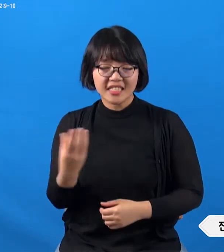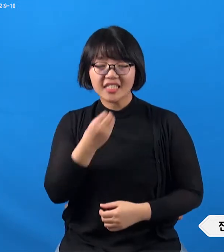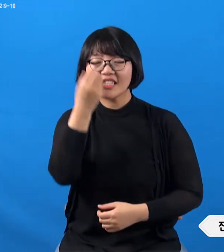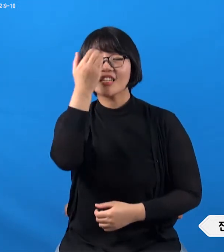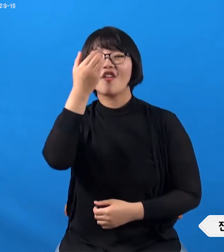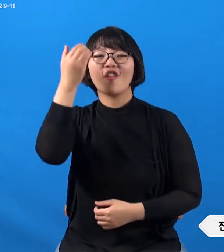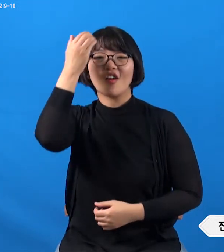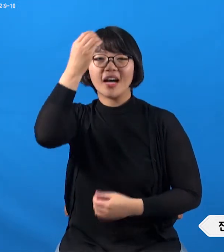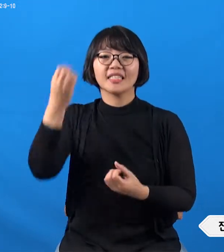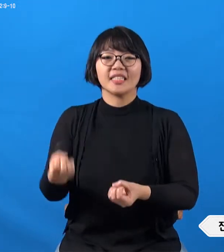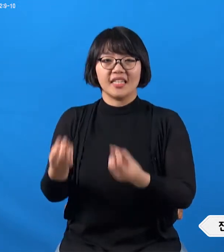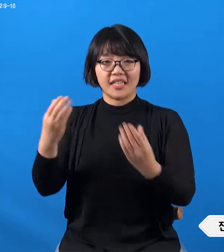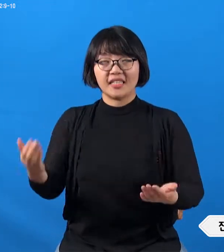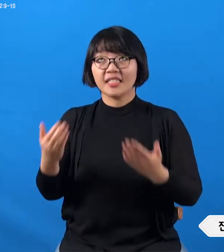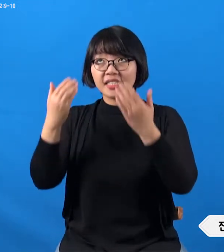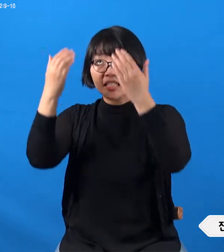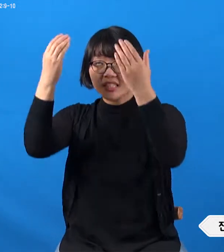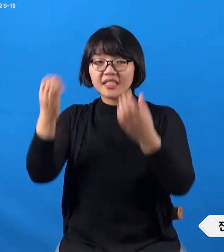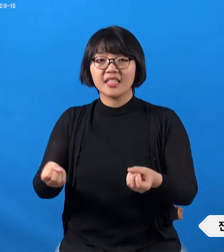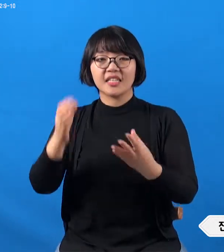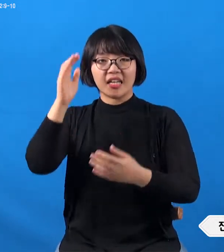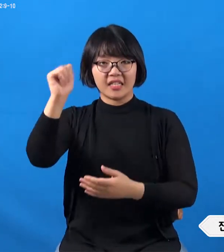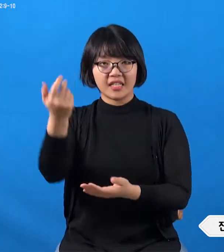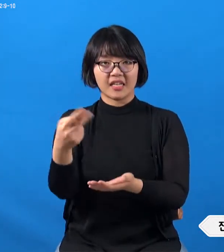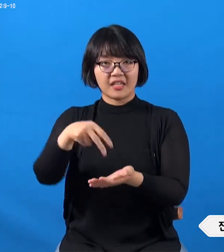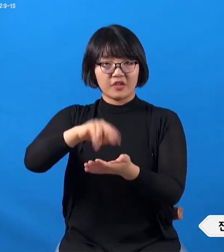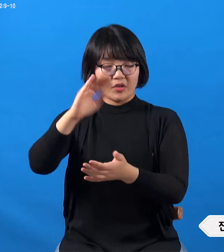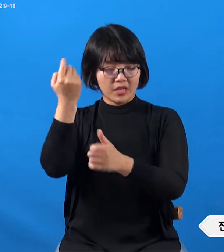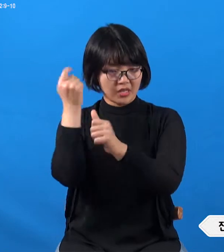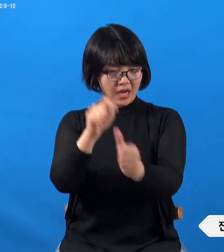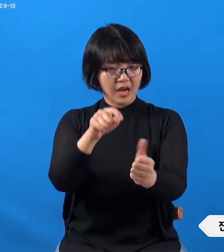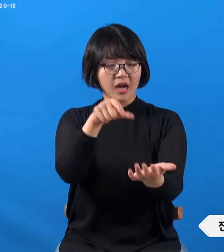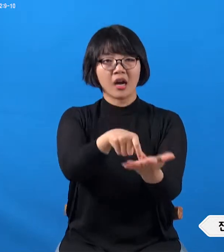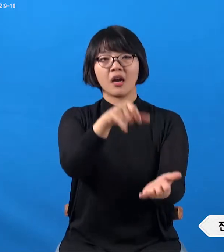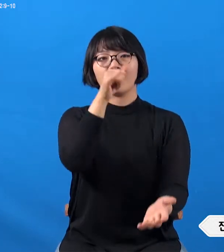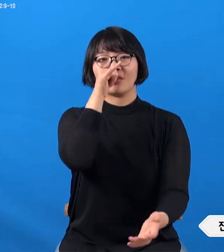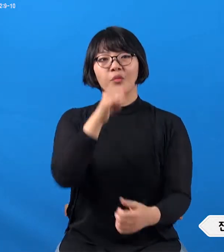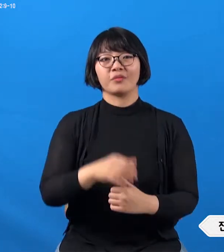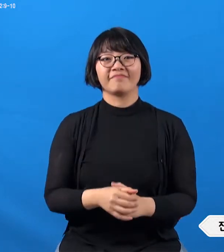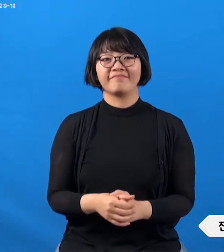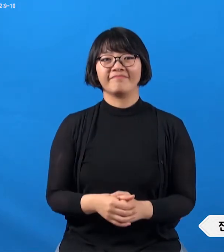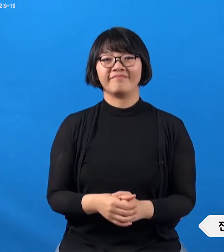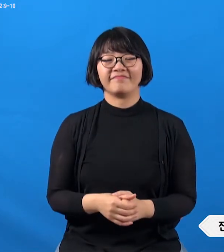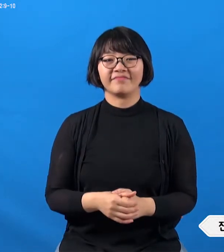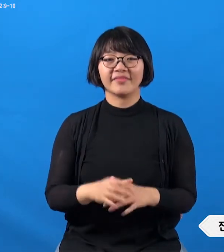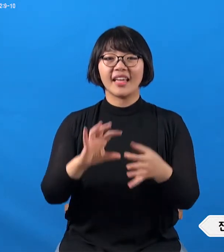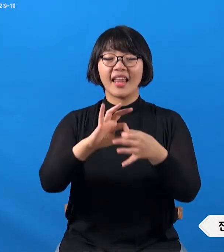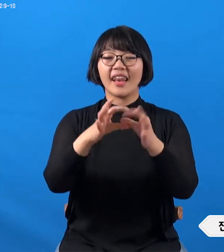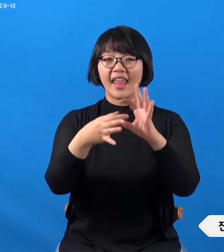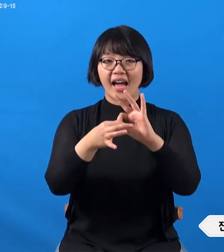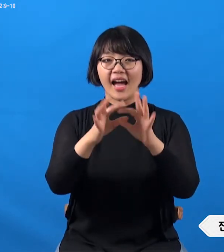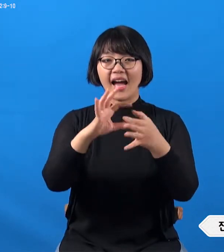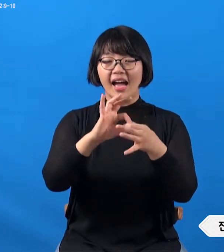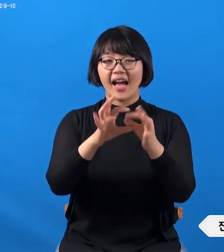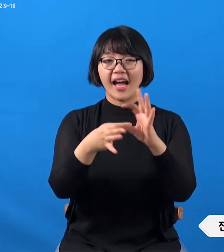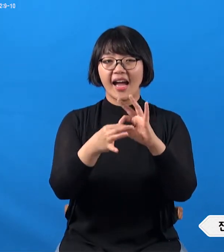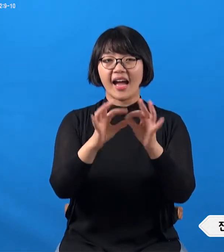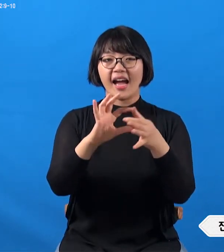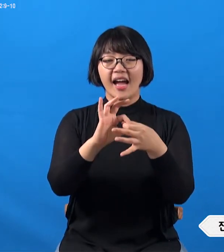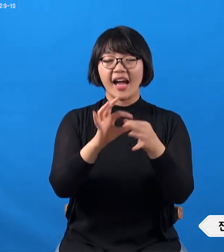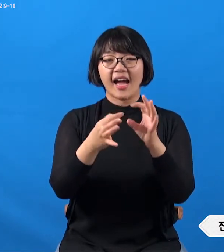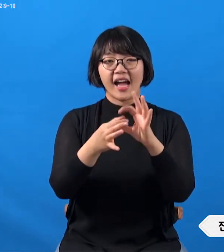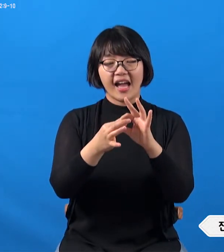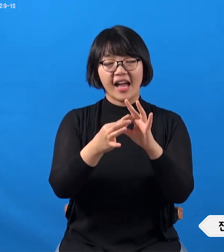드릴 거룩한 제사장이 될지니라 라고 말씀합니다. 헬라 원어의